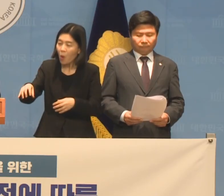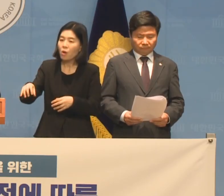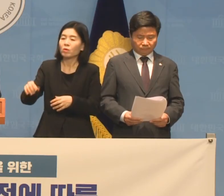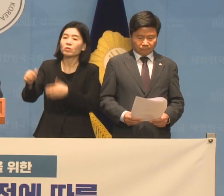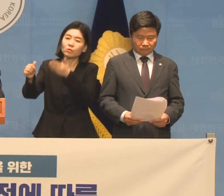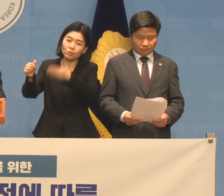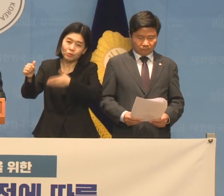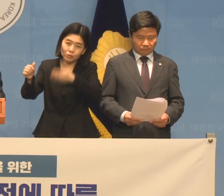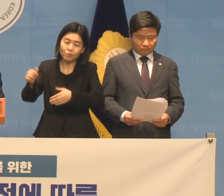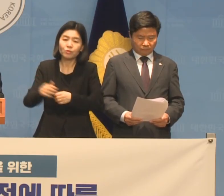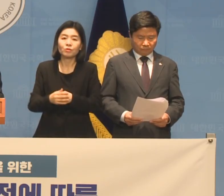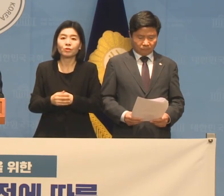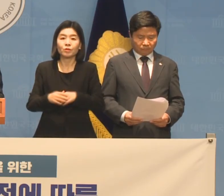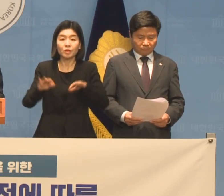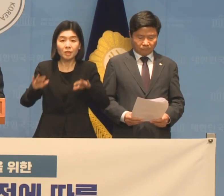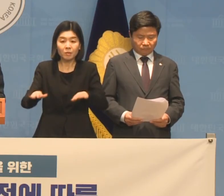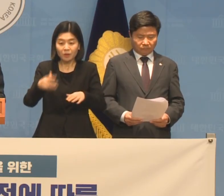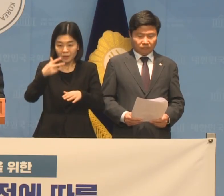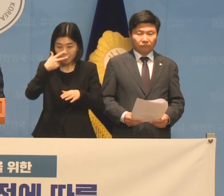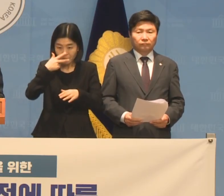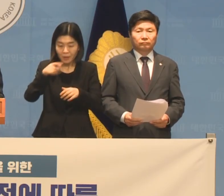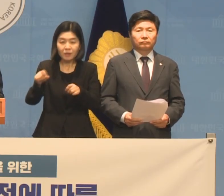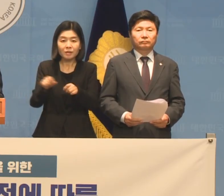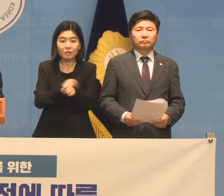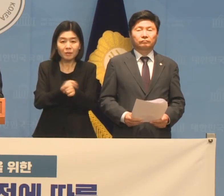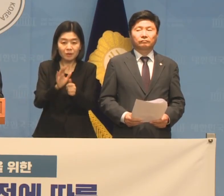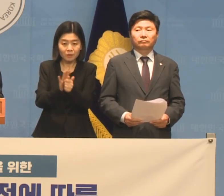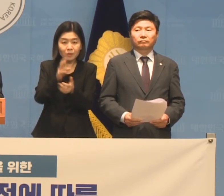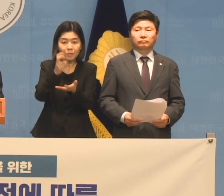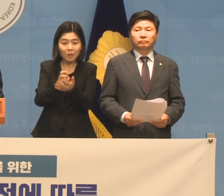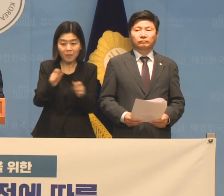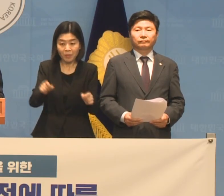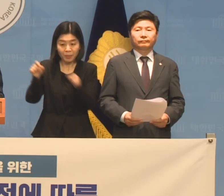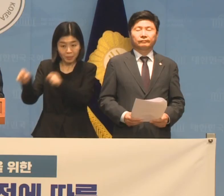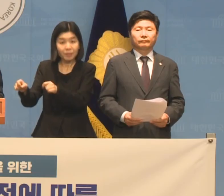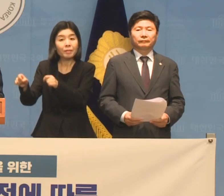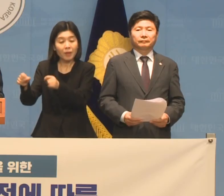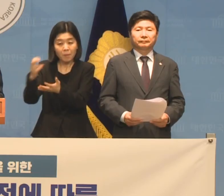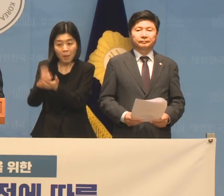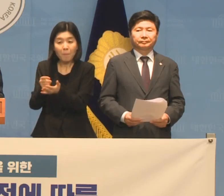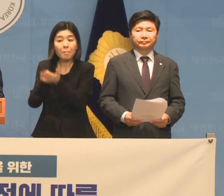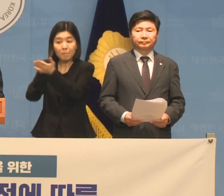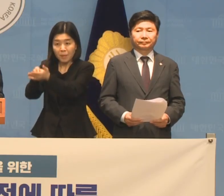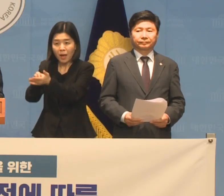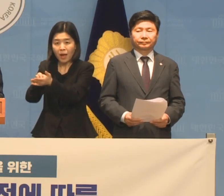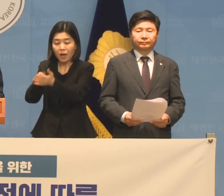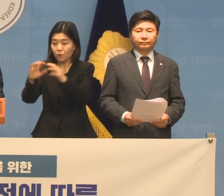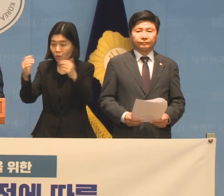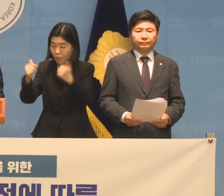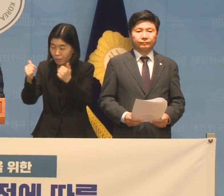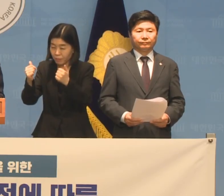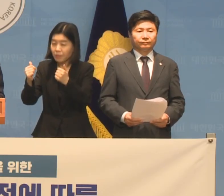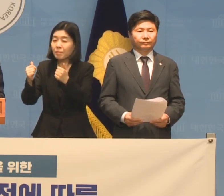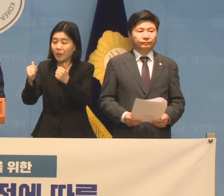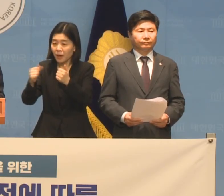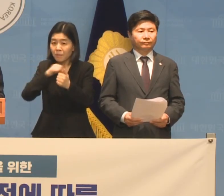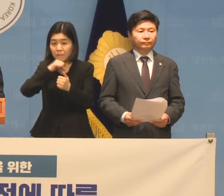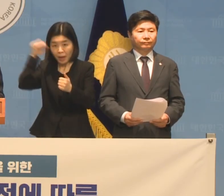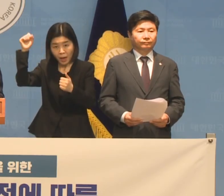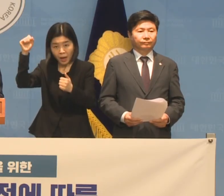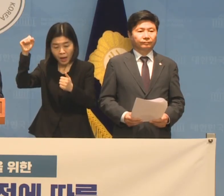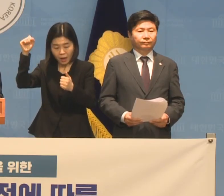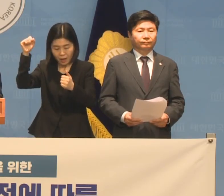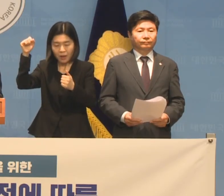호소드립니다. 이번에 발의된 개정안이 조속히 국회를 통과하여 특별법에 따라 추진되고 있는 사업들이